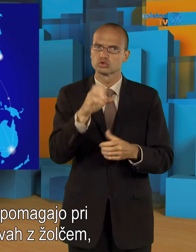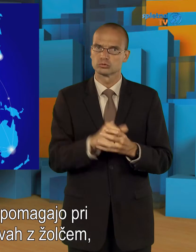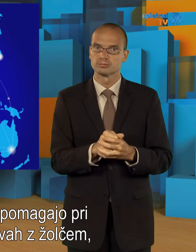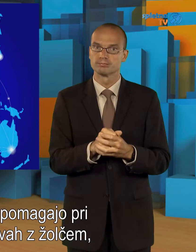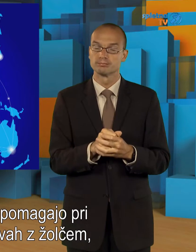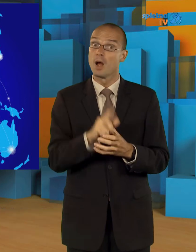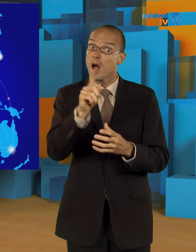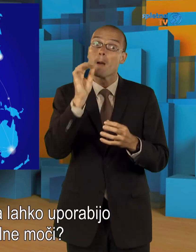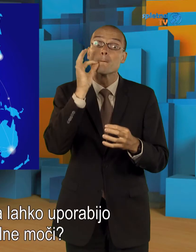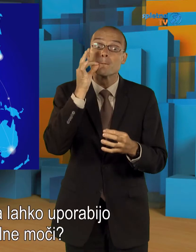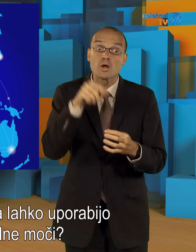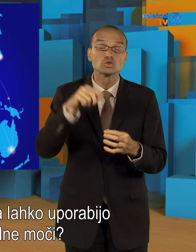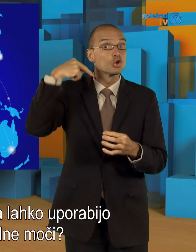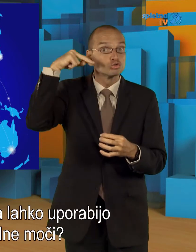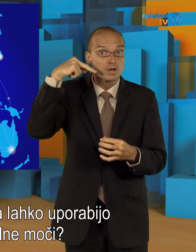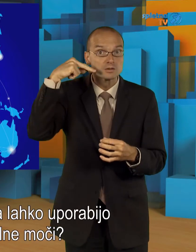izboljšanje spolne moči?